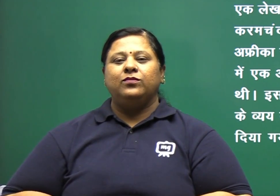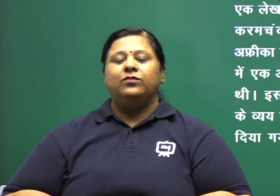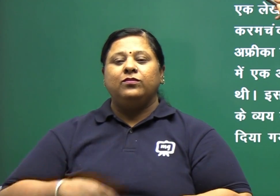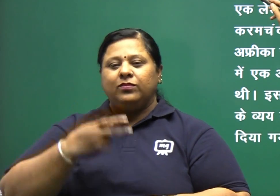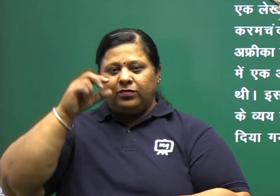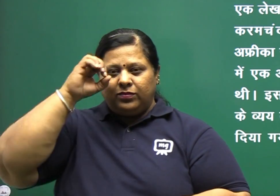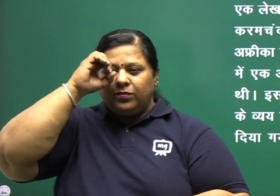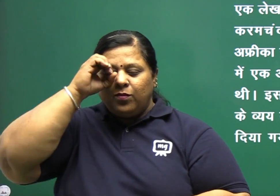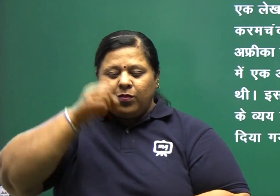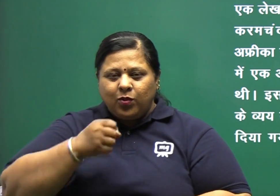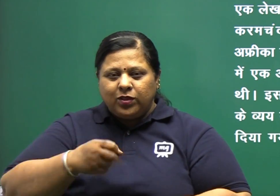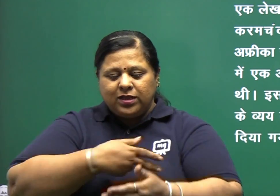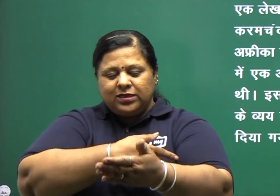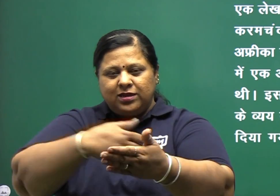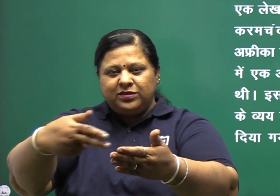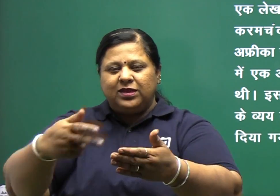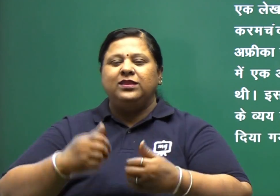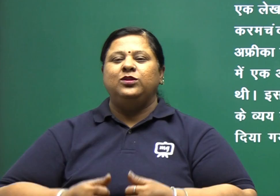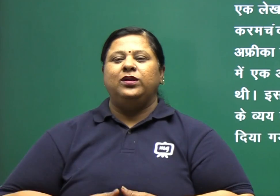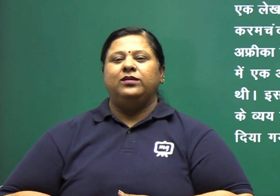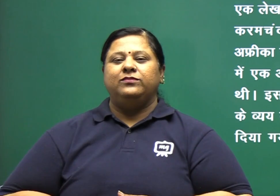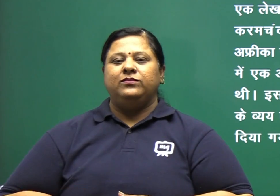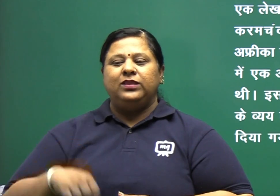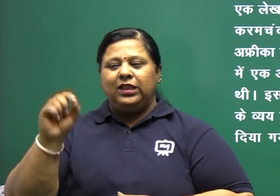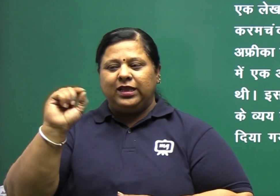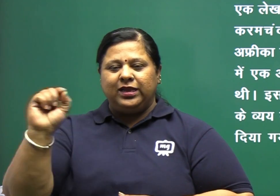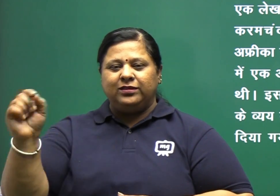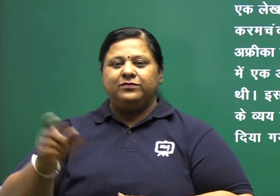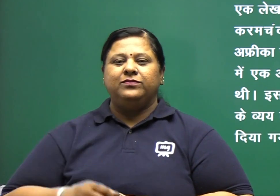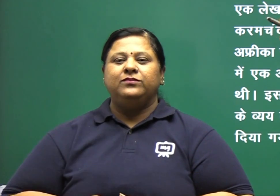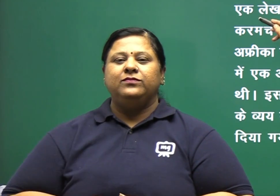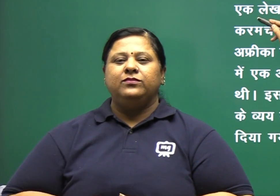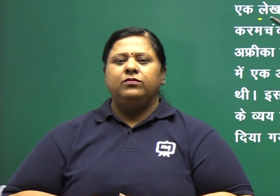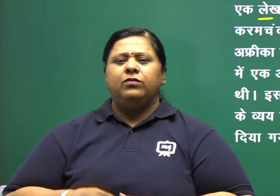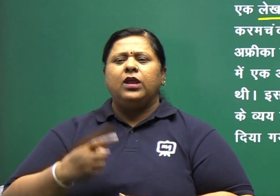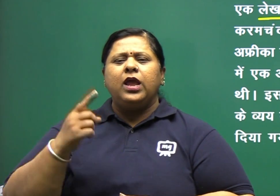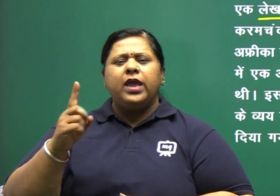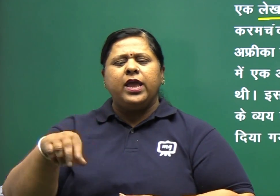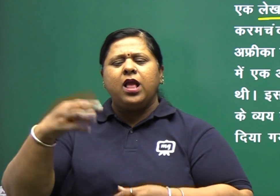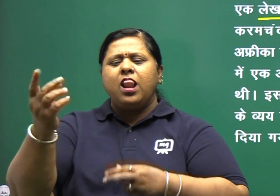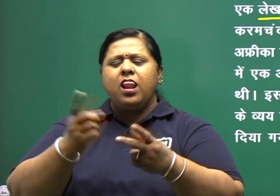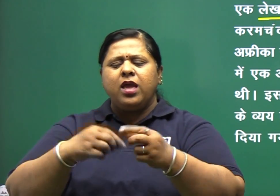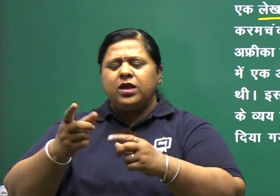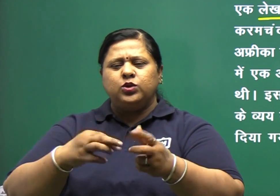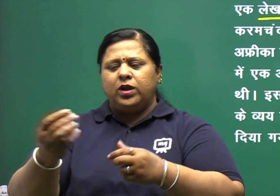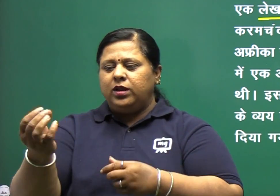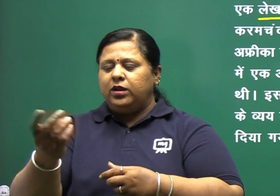मोहनदास करमचंद गांधी द्वारा लिखित एक लेखा जोखा है।